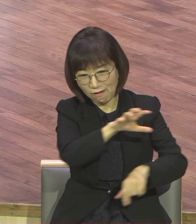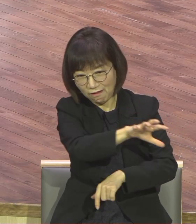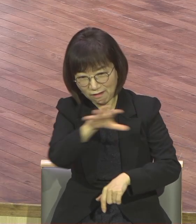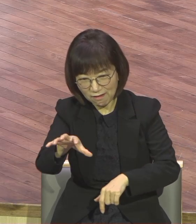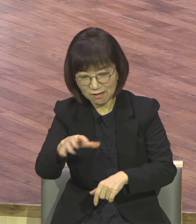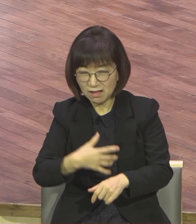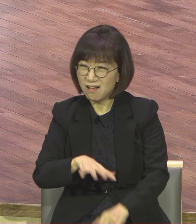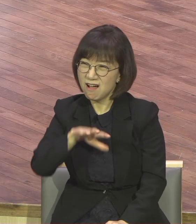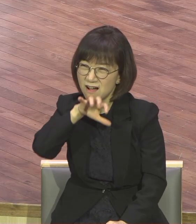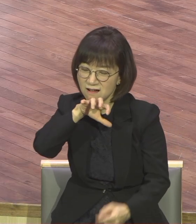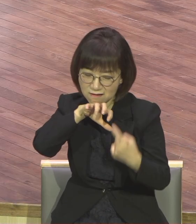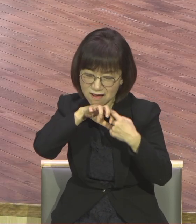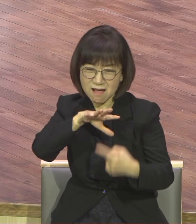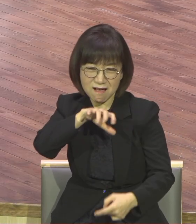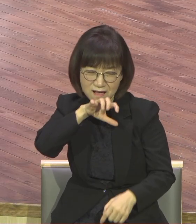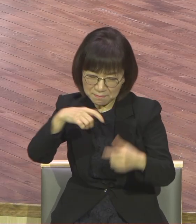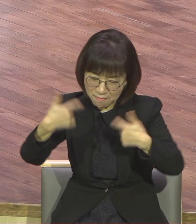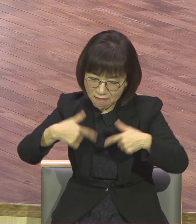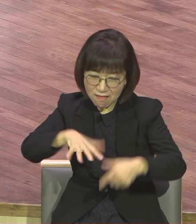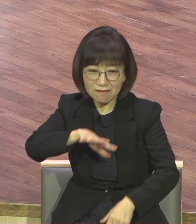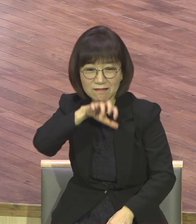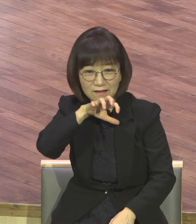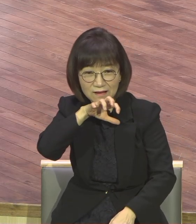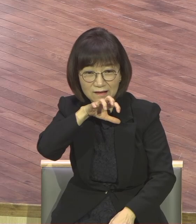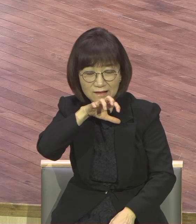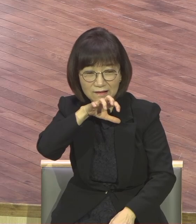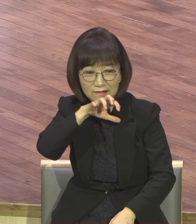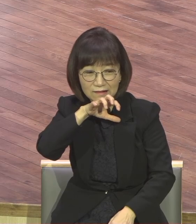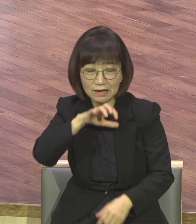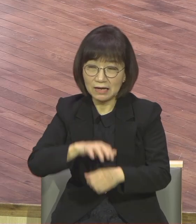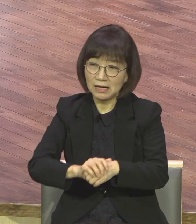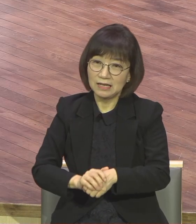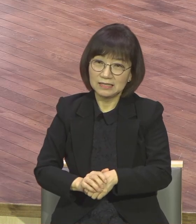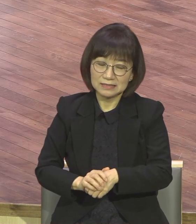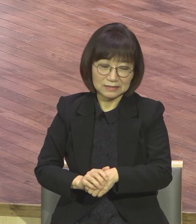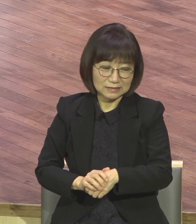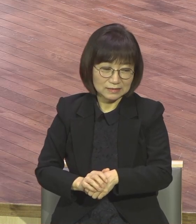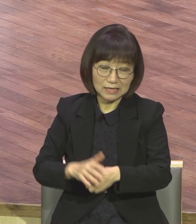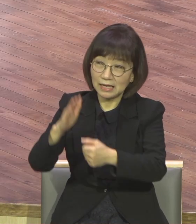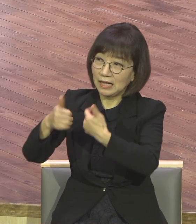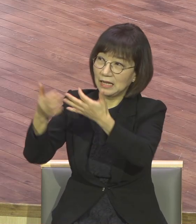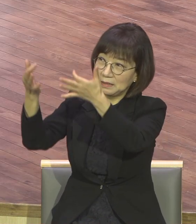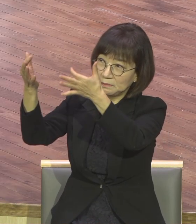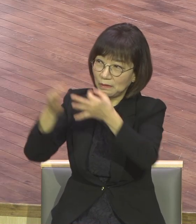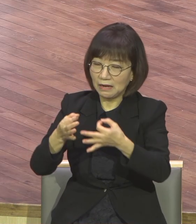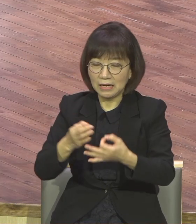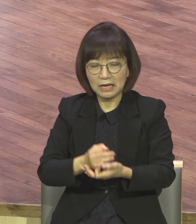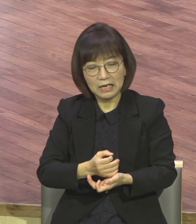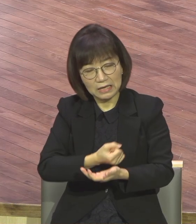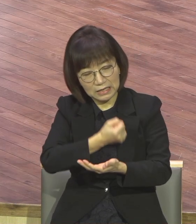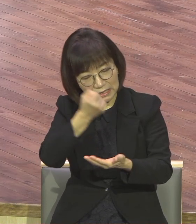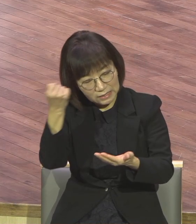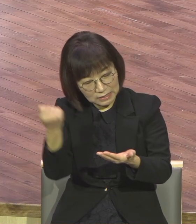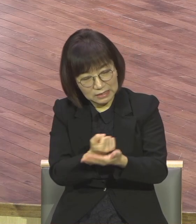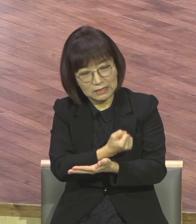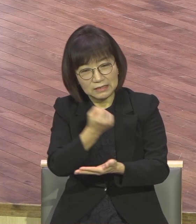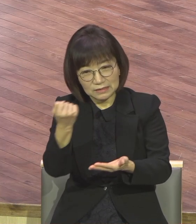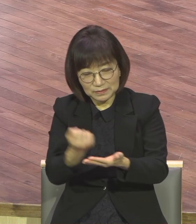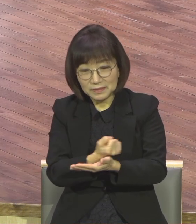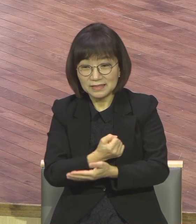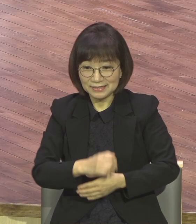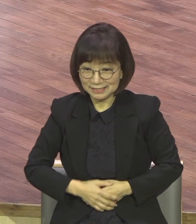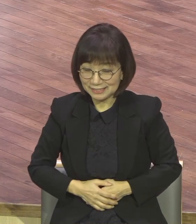삶을 그렇게 사는 모습을 하나님 보시면서 얼마나 안타까운지 모릅니다.